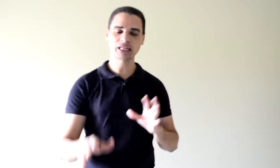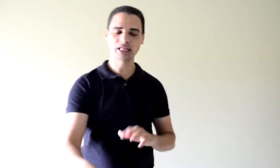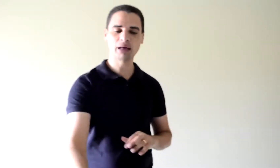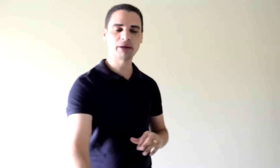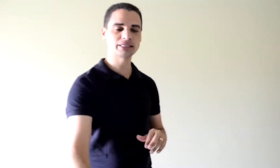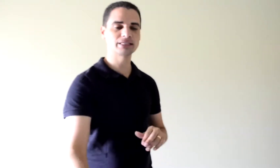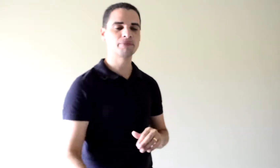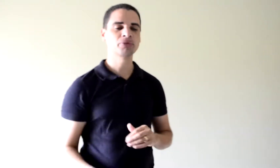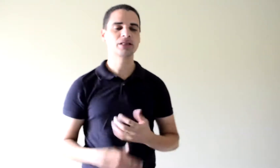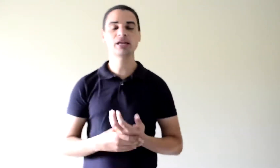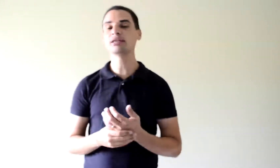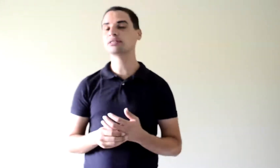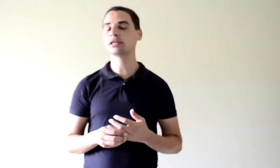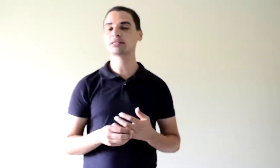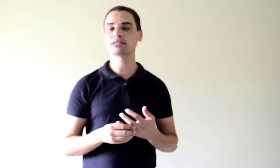atentar para essas três